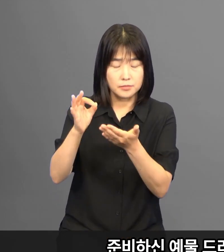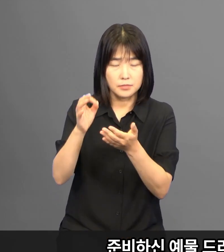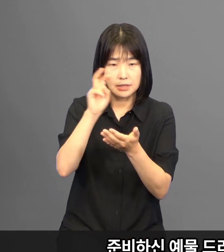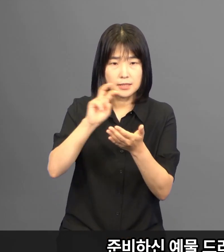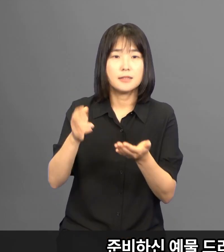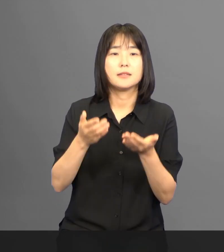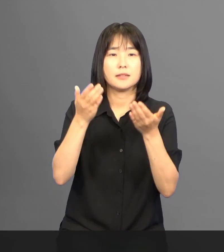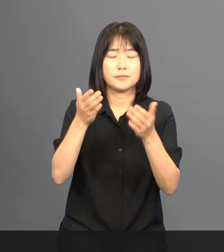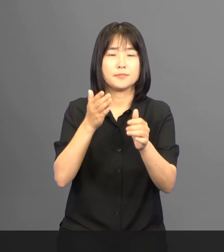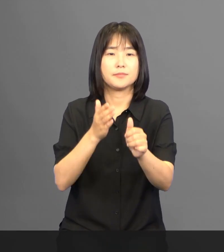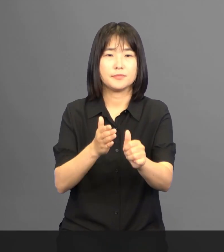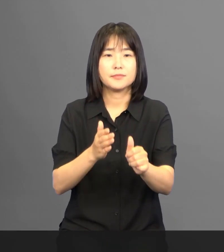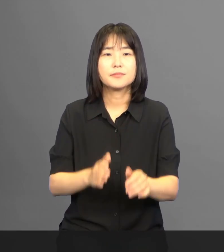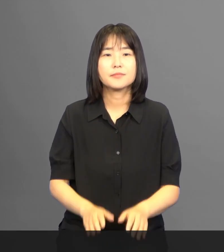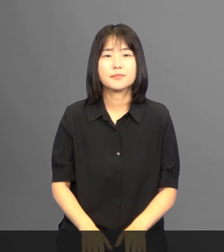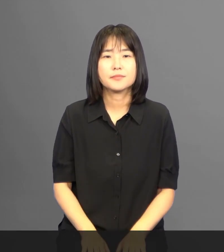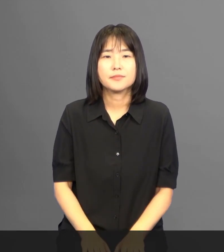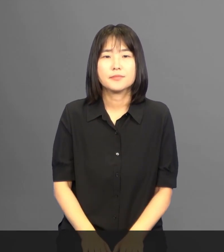찬양하겠습니다.